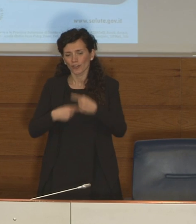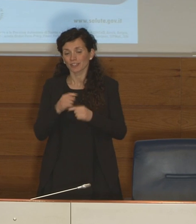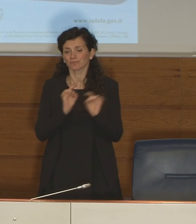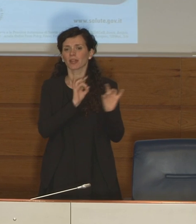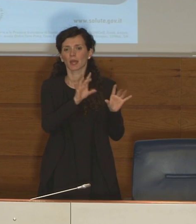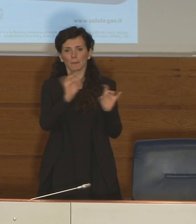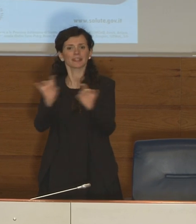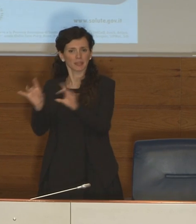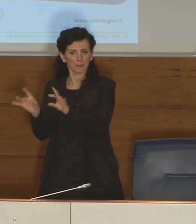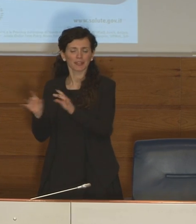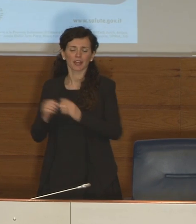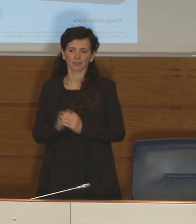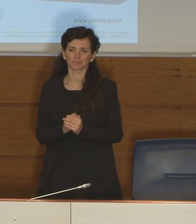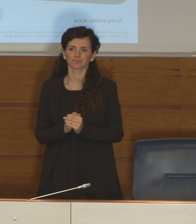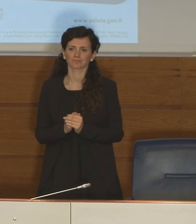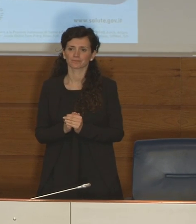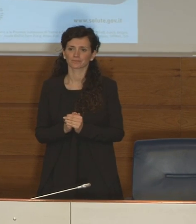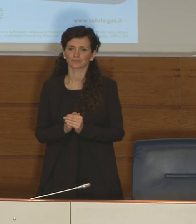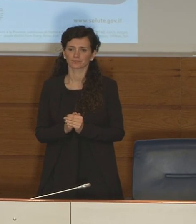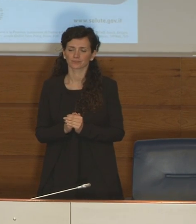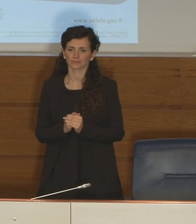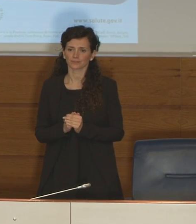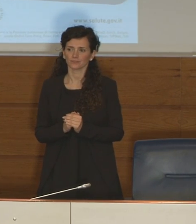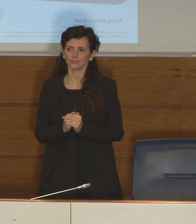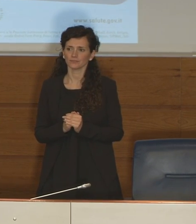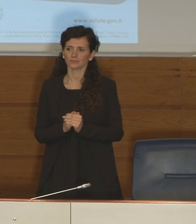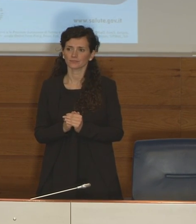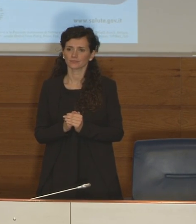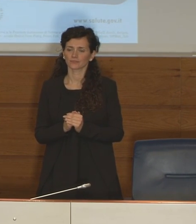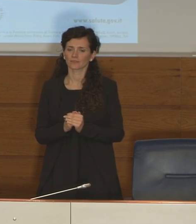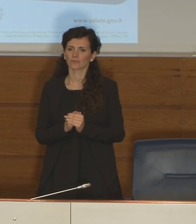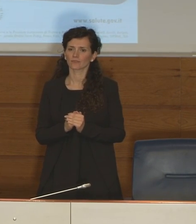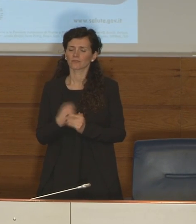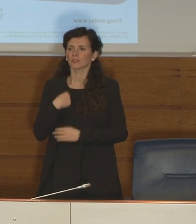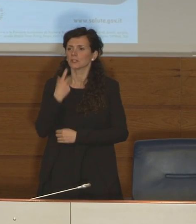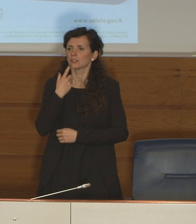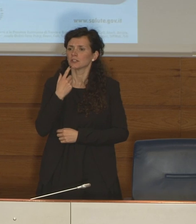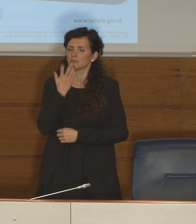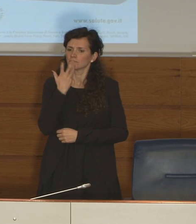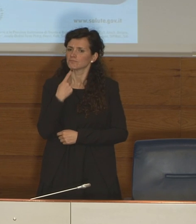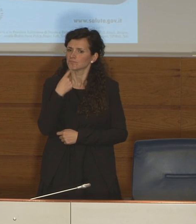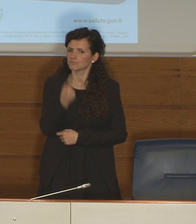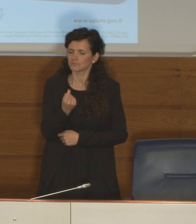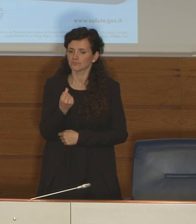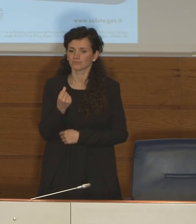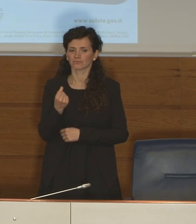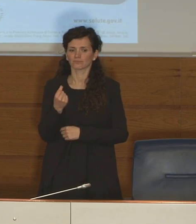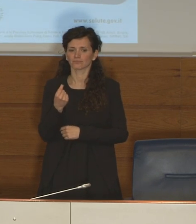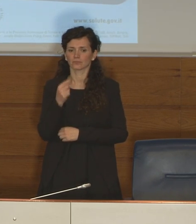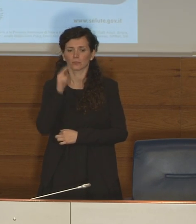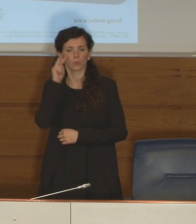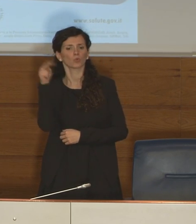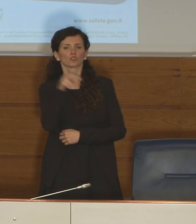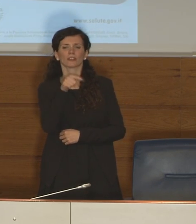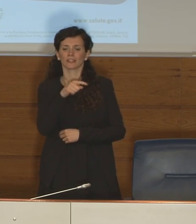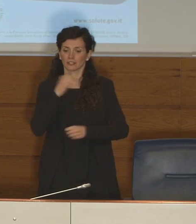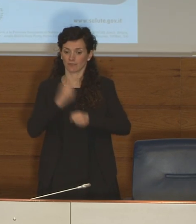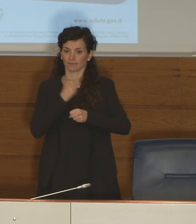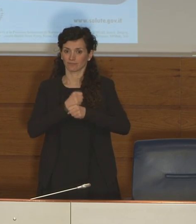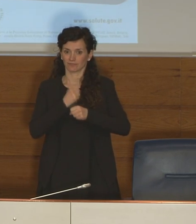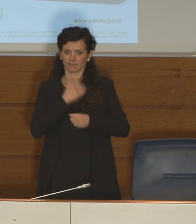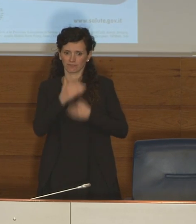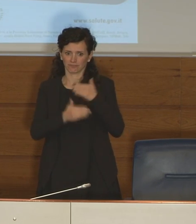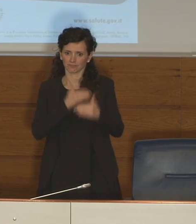quello che voglio dire che dal punto di vista operativo stiamo proseguendo in